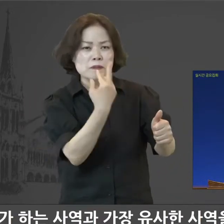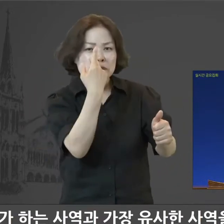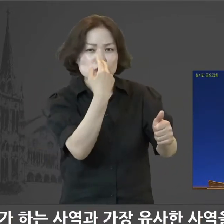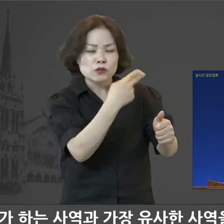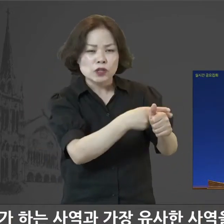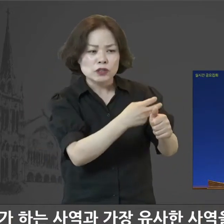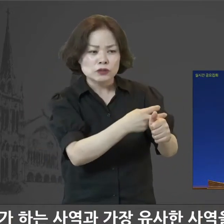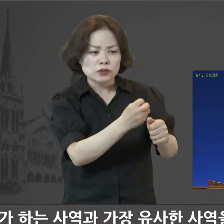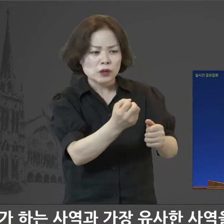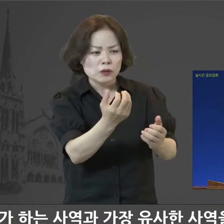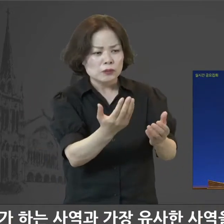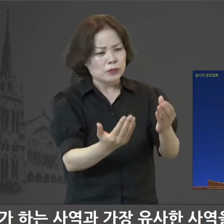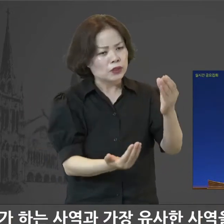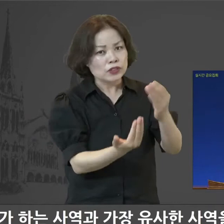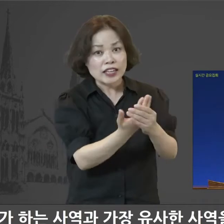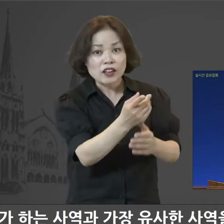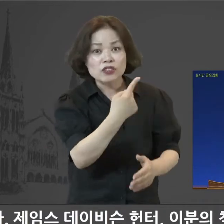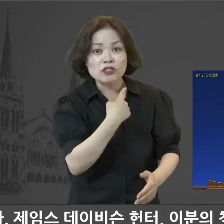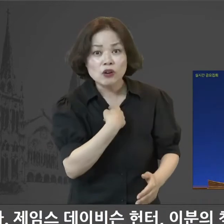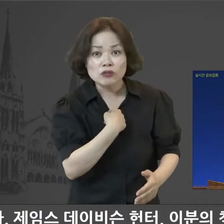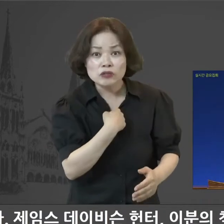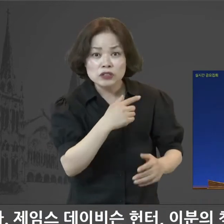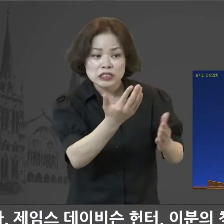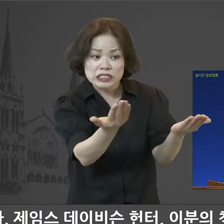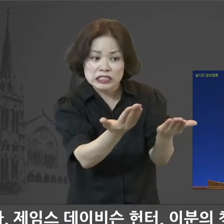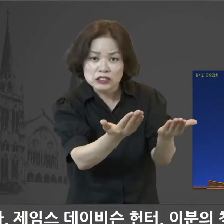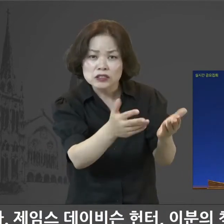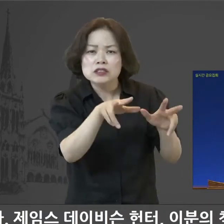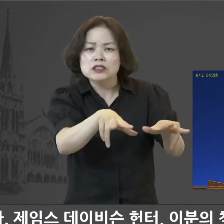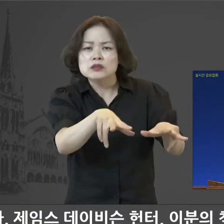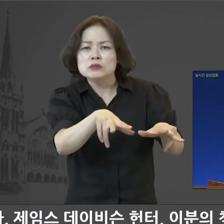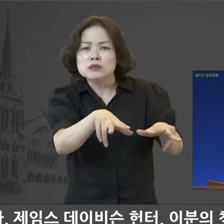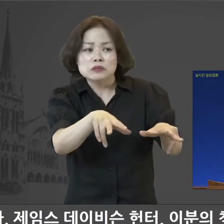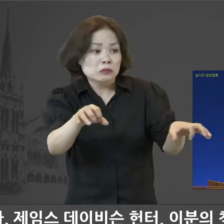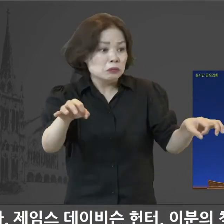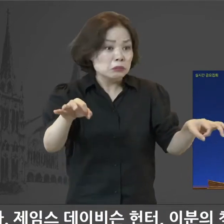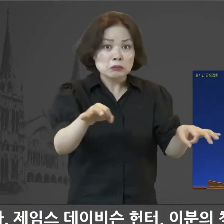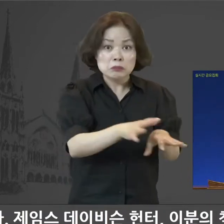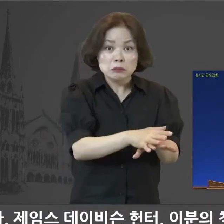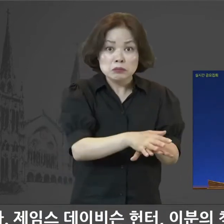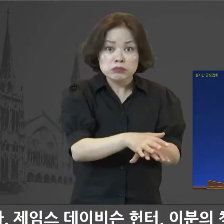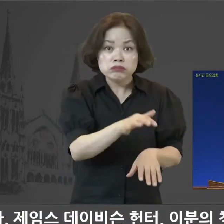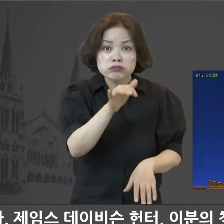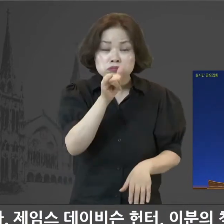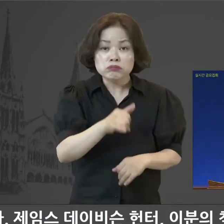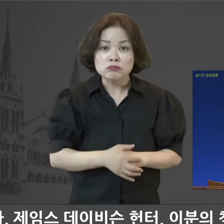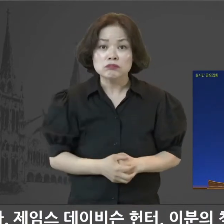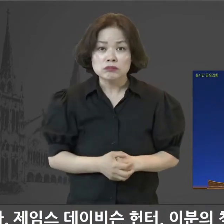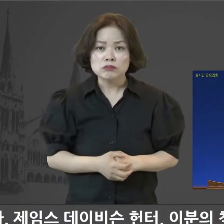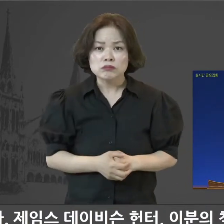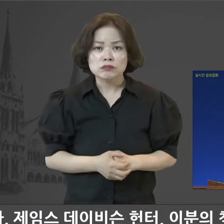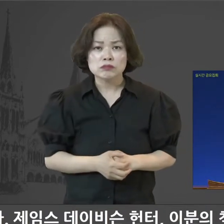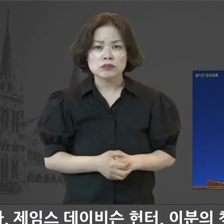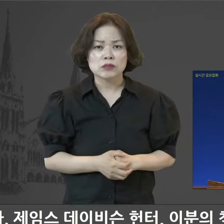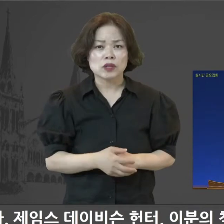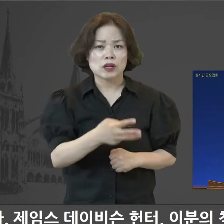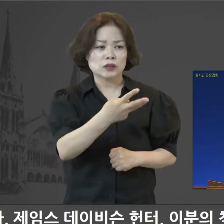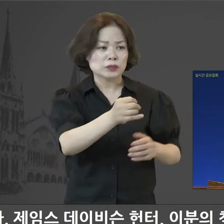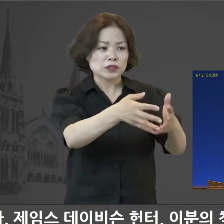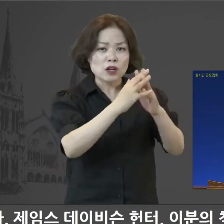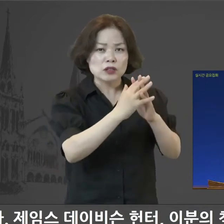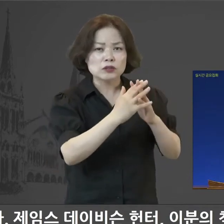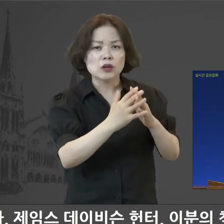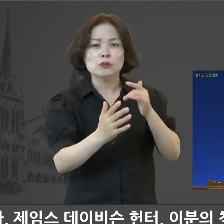그런 운동들이 왜 다 지금 보면 없어진 것도 많죠. 그 리버티 대학 설립자